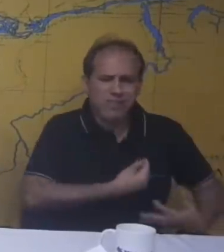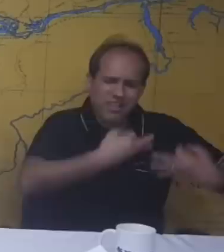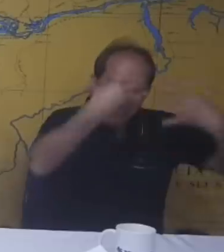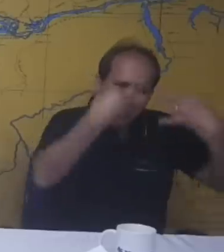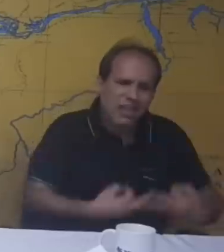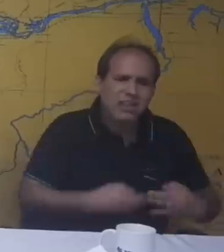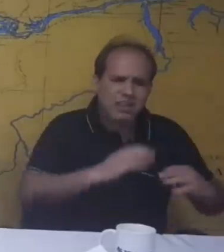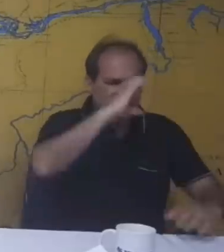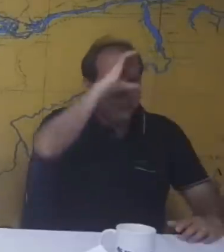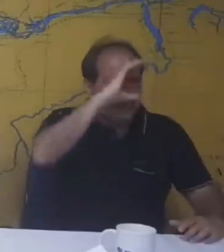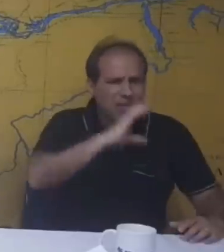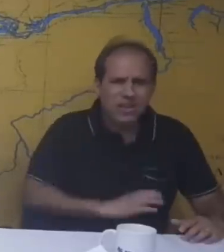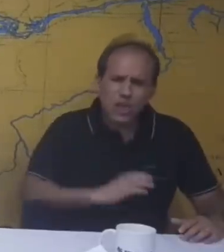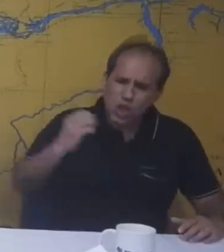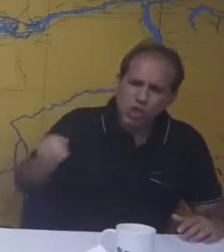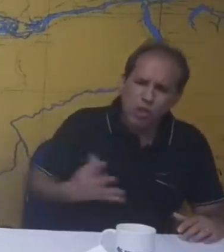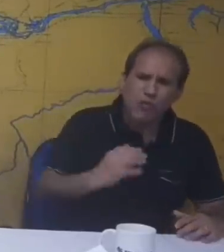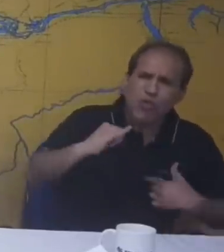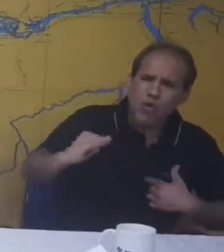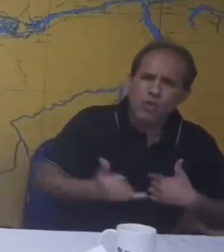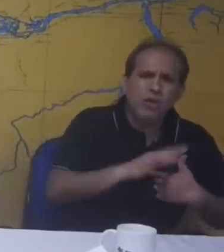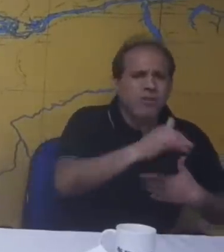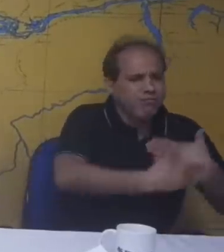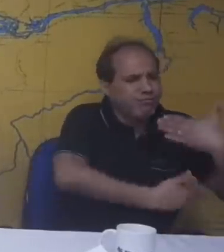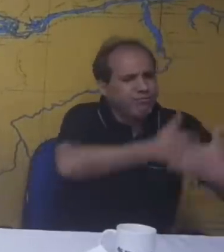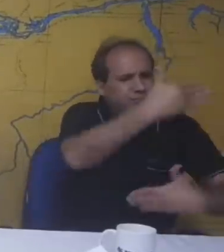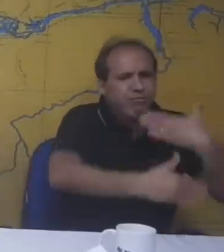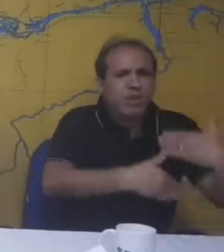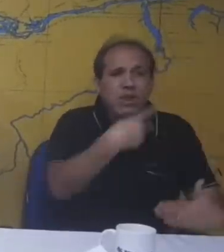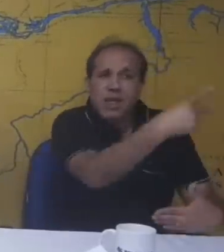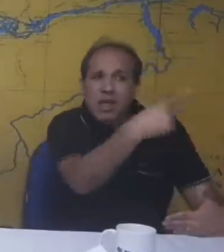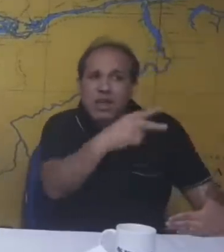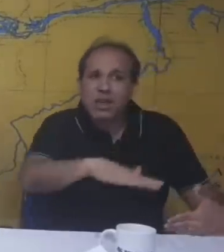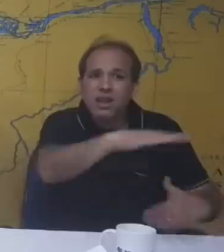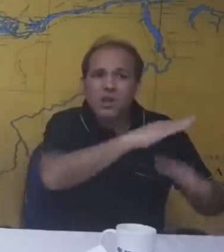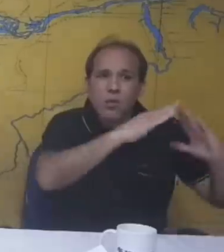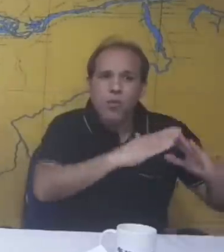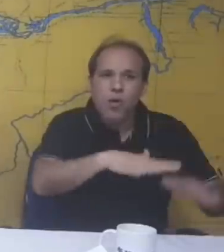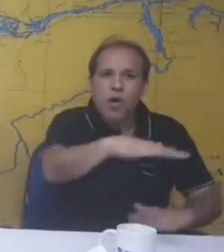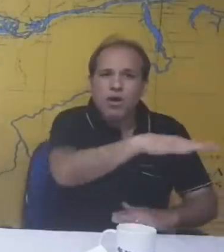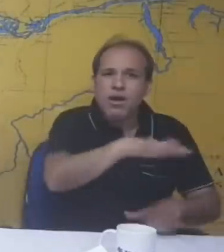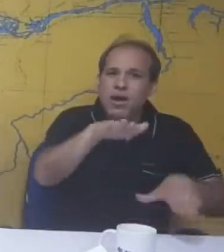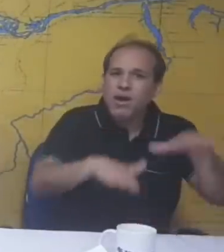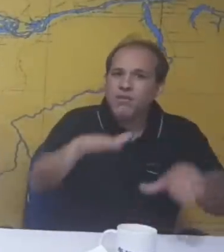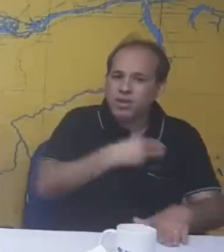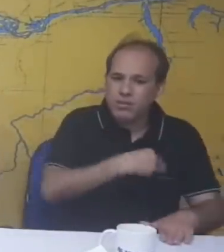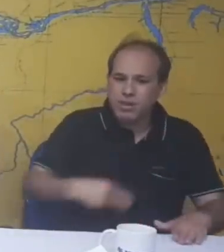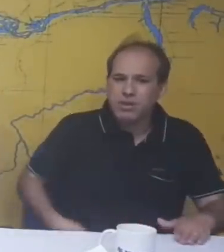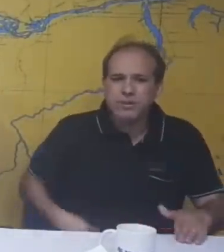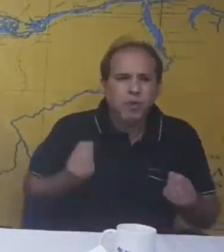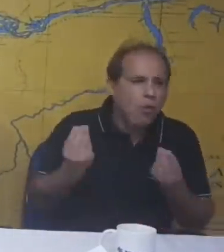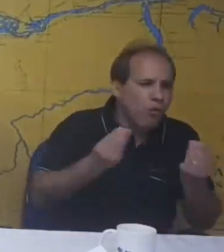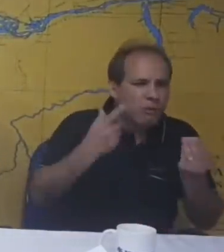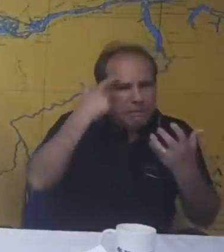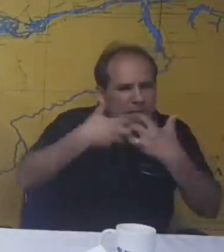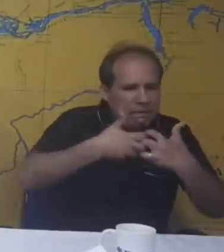cidadania, são novas oportunidades que surgirão aí para os... De vez em quando o nosso ministro bate cabeça aí, mas é